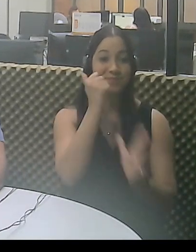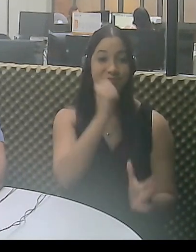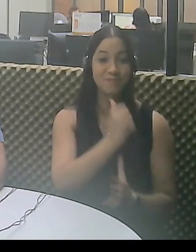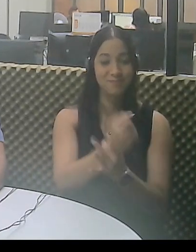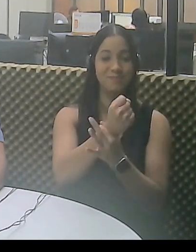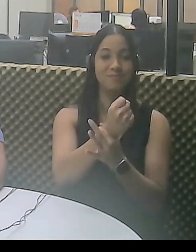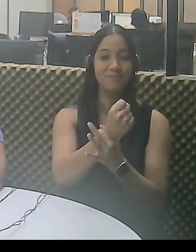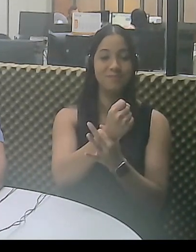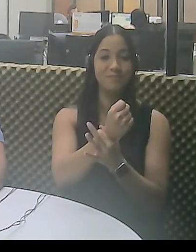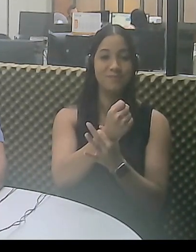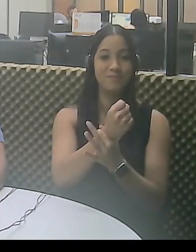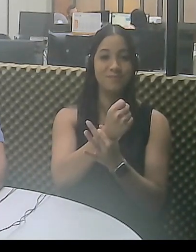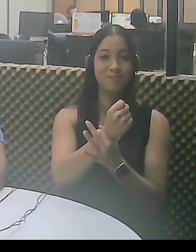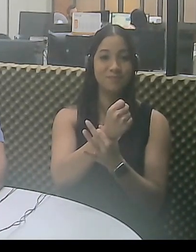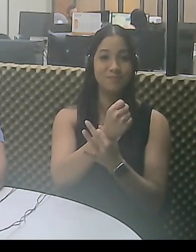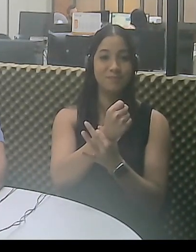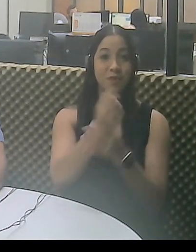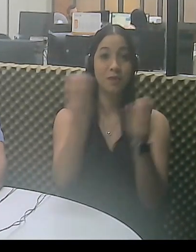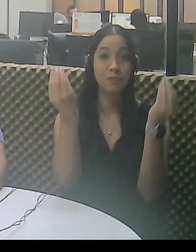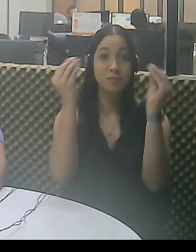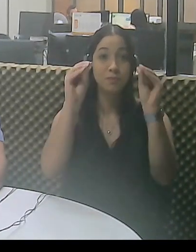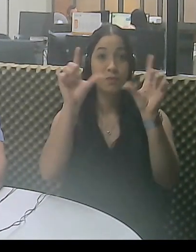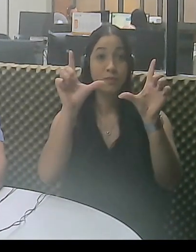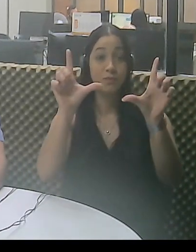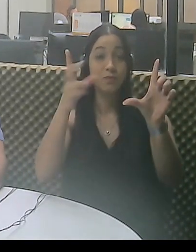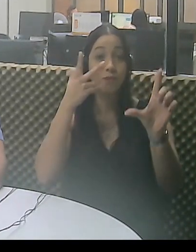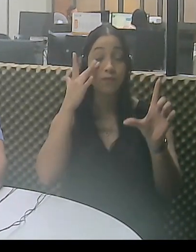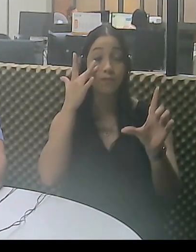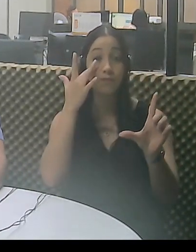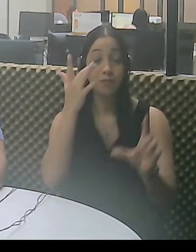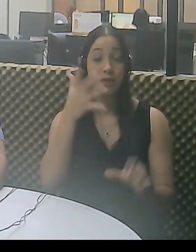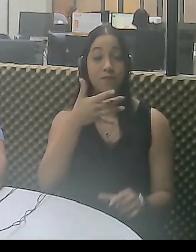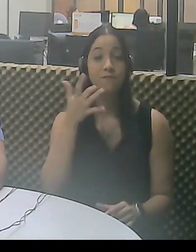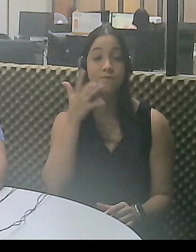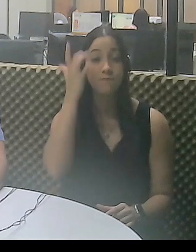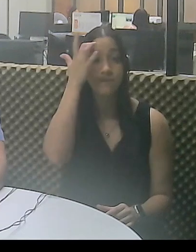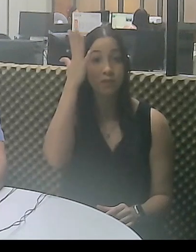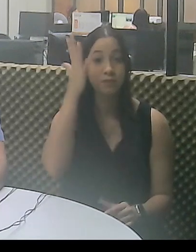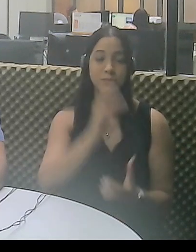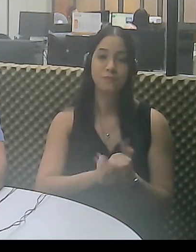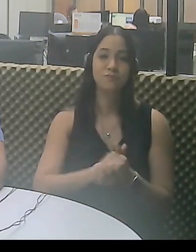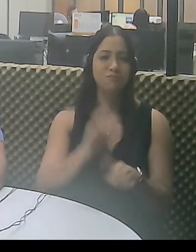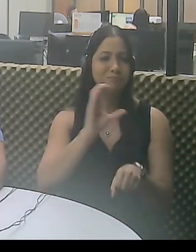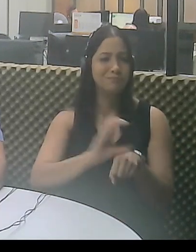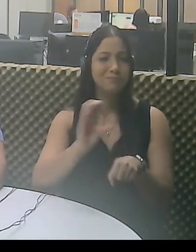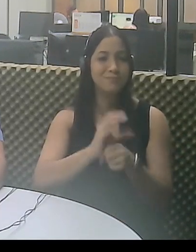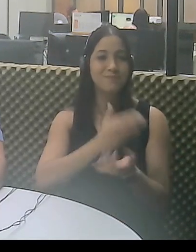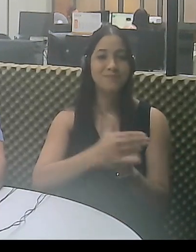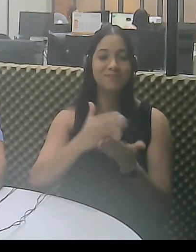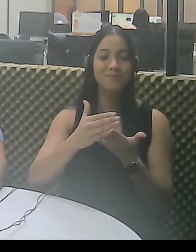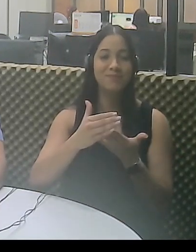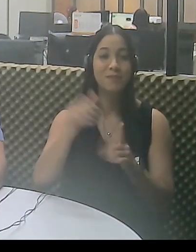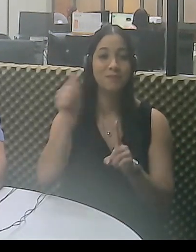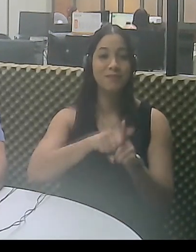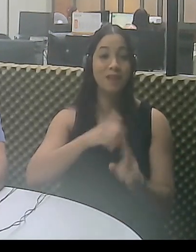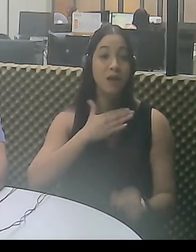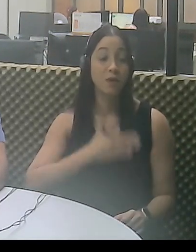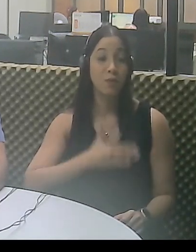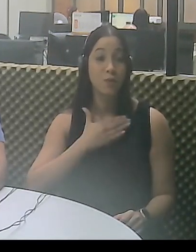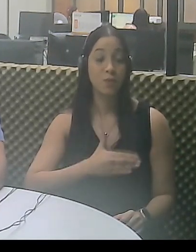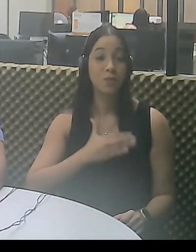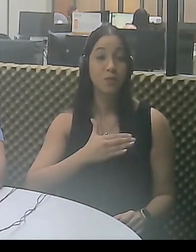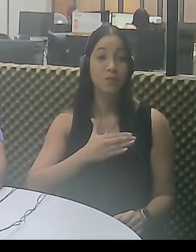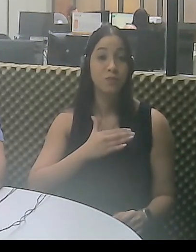Protegidas, que deverá ser afixado em local visível do estabelecimento. A capacitação começa no início do mês de agosto,